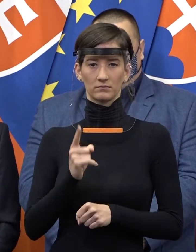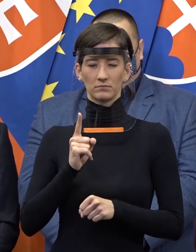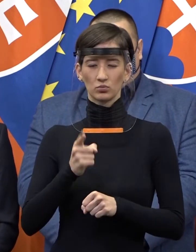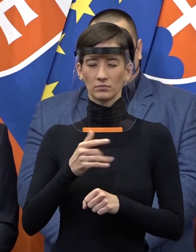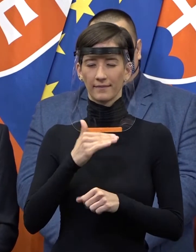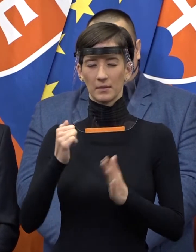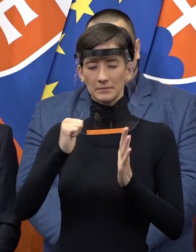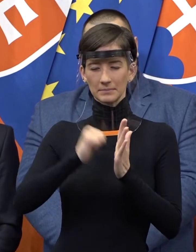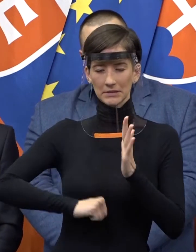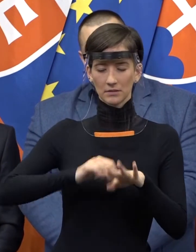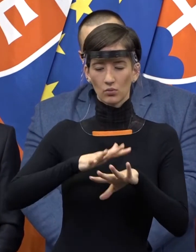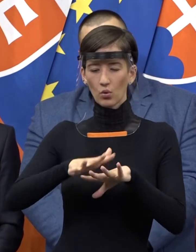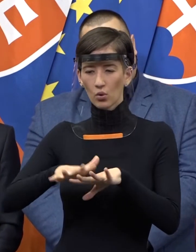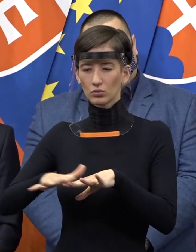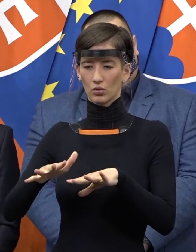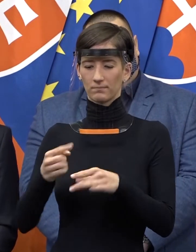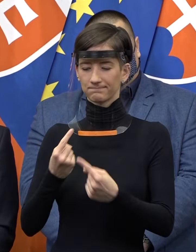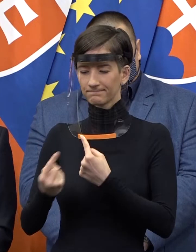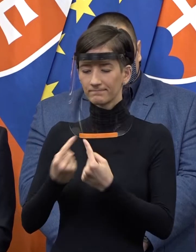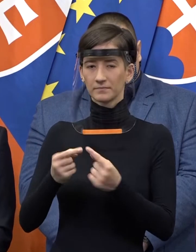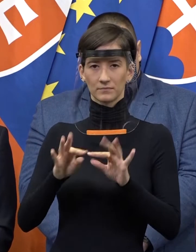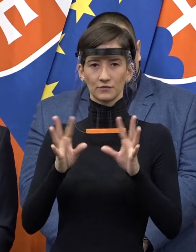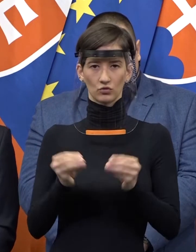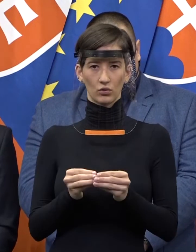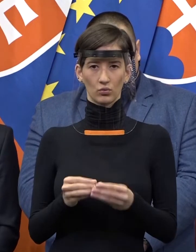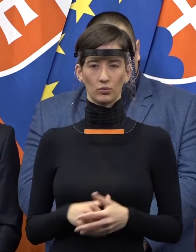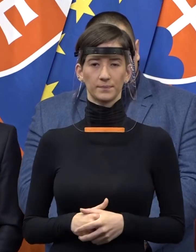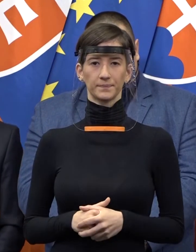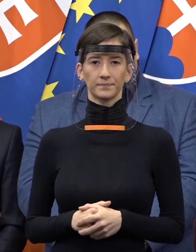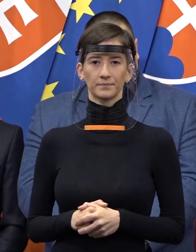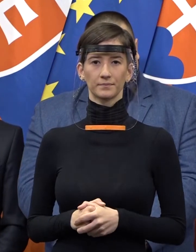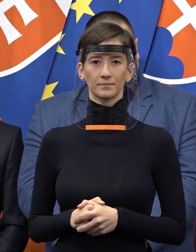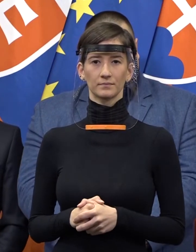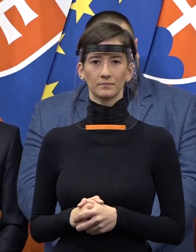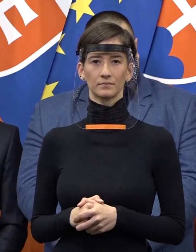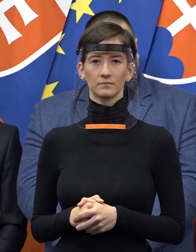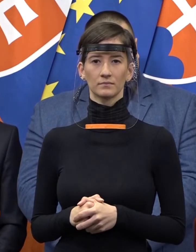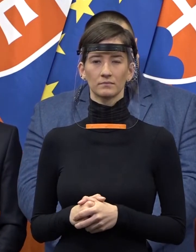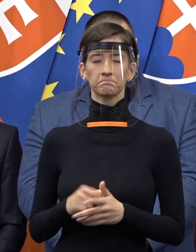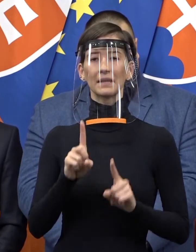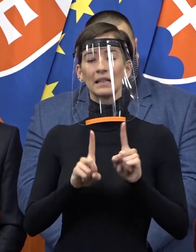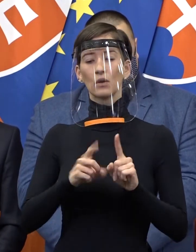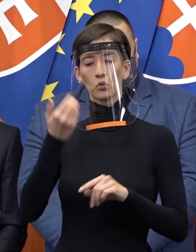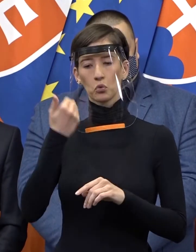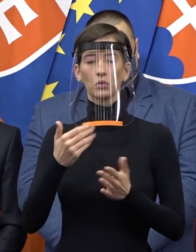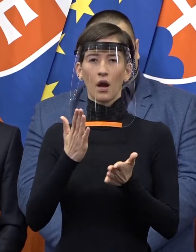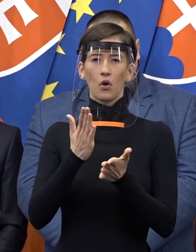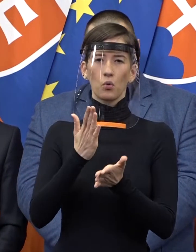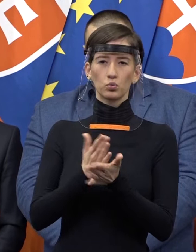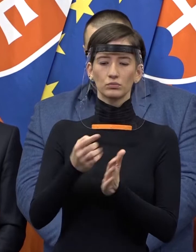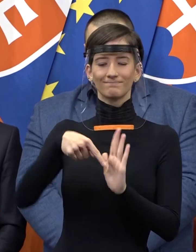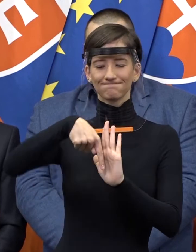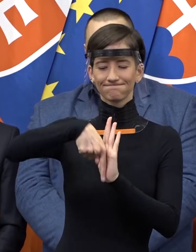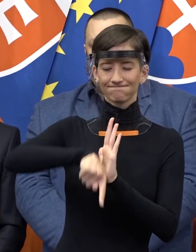vieme, celé Slovensko, alebo teda aspoň tí ľudia, ktorí sledujú to takto trošku dlhšia, tak trpnú, že čo sa ukáže